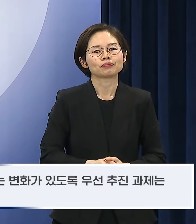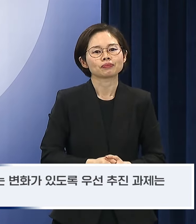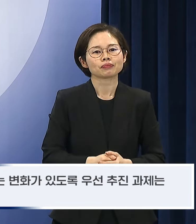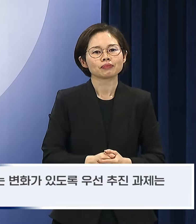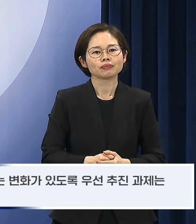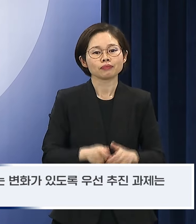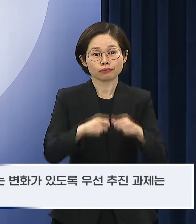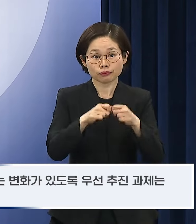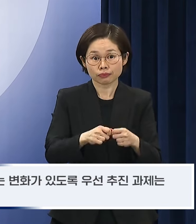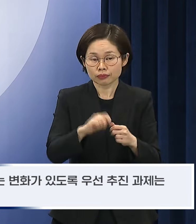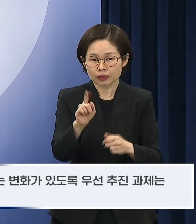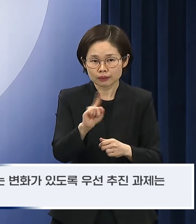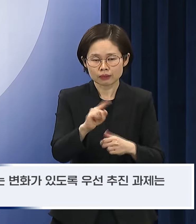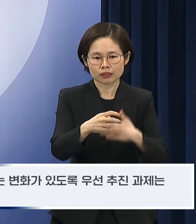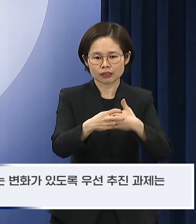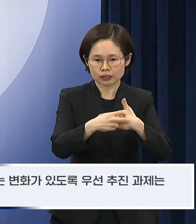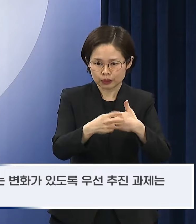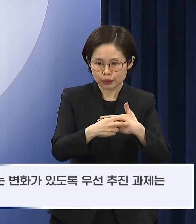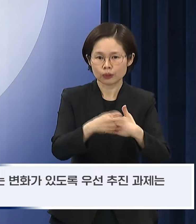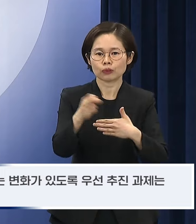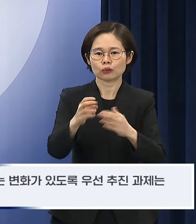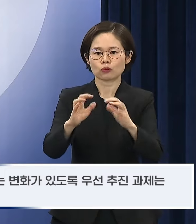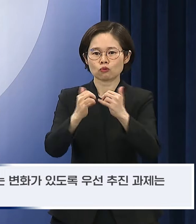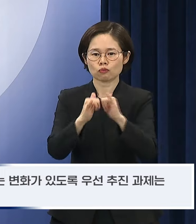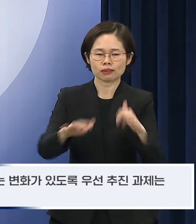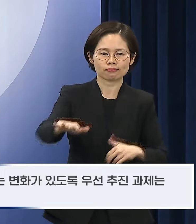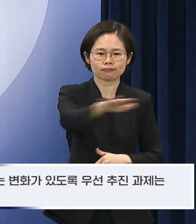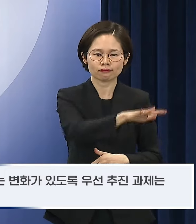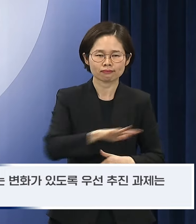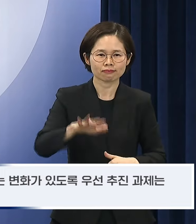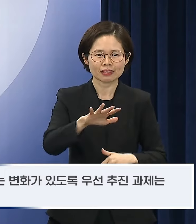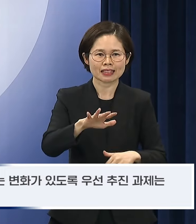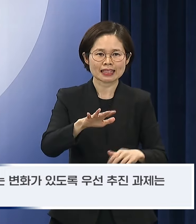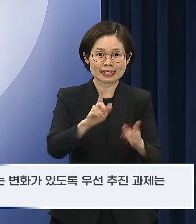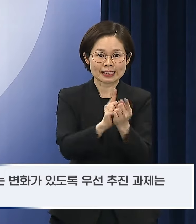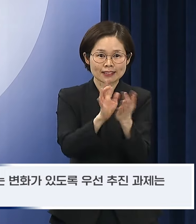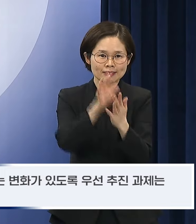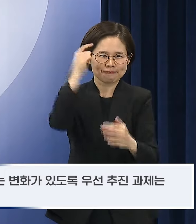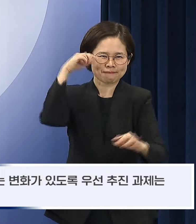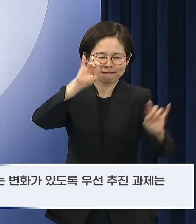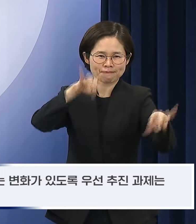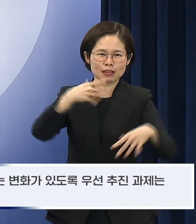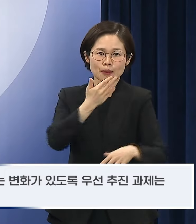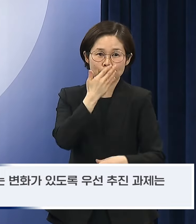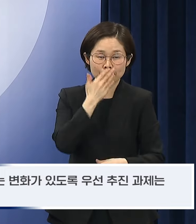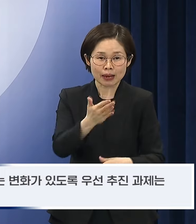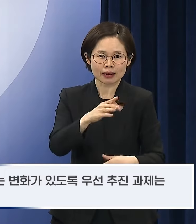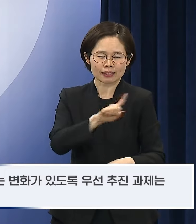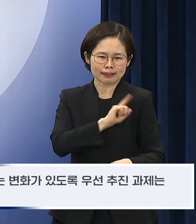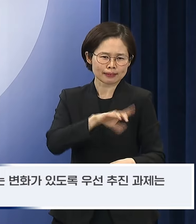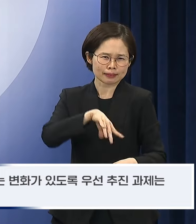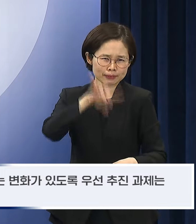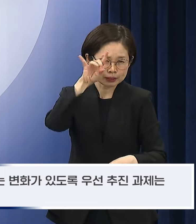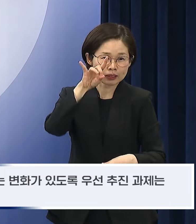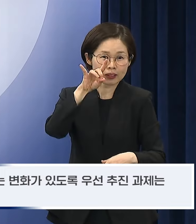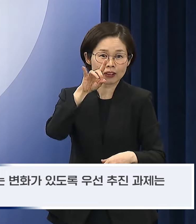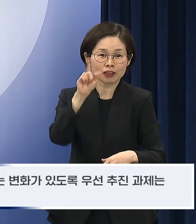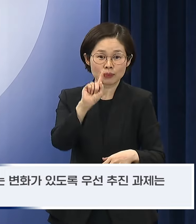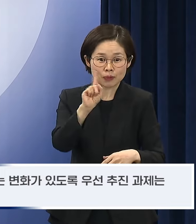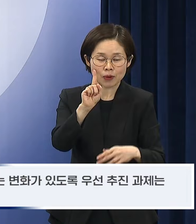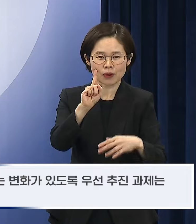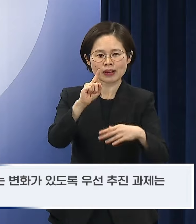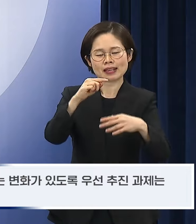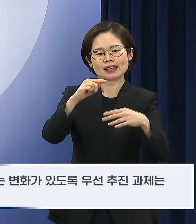구체적으로 의료계 등 각계와 국민께 체감되는 변화가 있도록 우선 추진 과제는 가능한 상반기